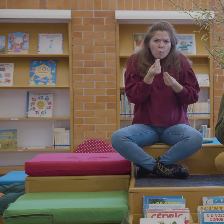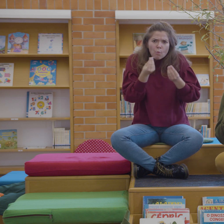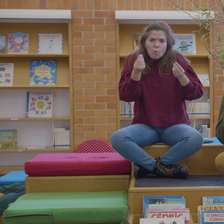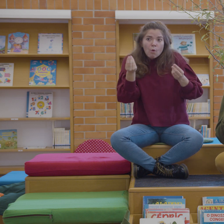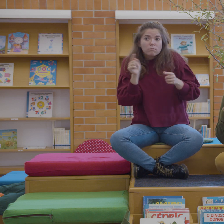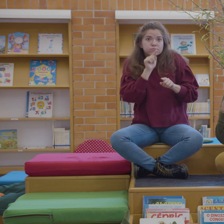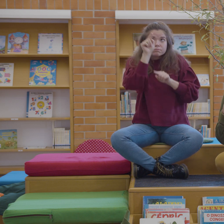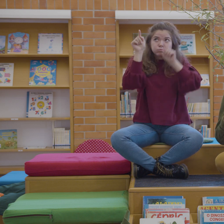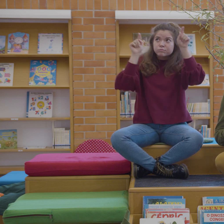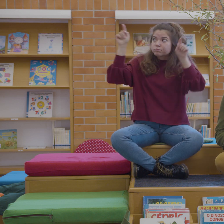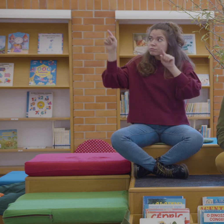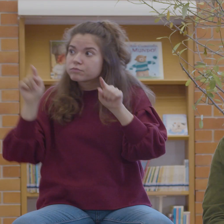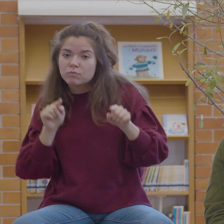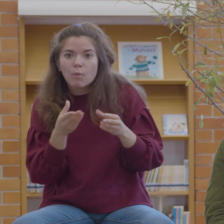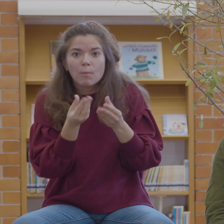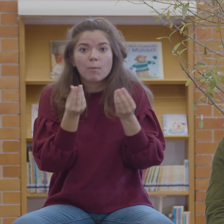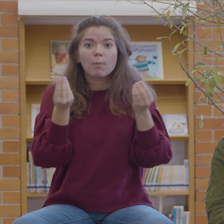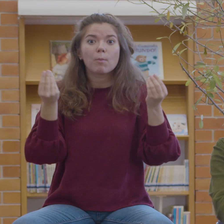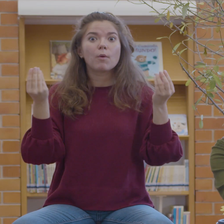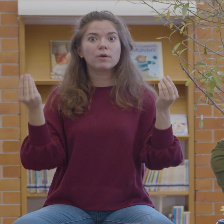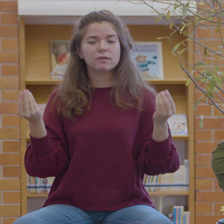já foram a muitos lugares.